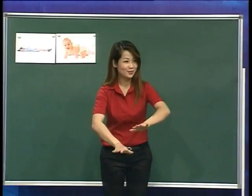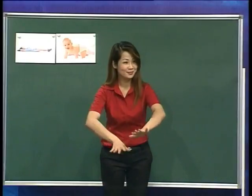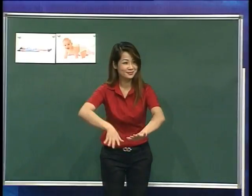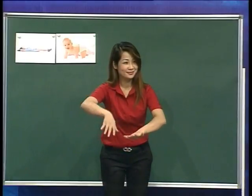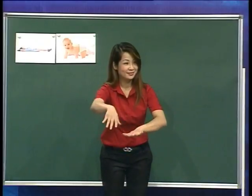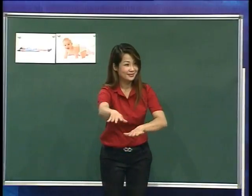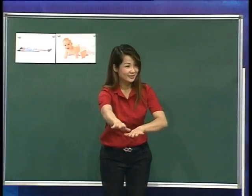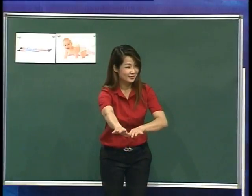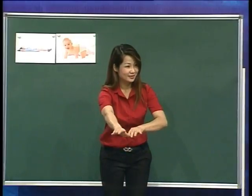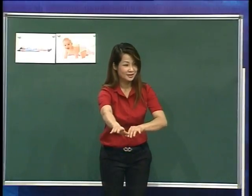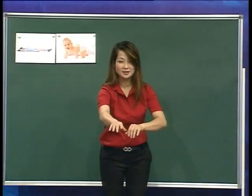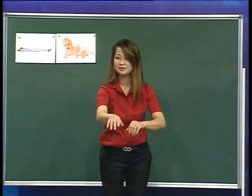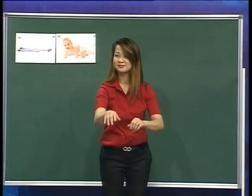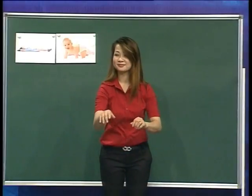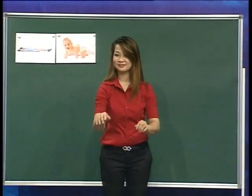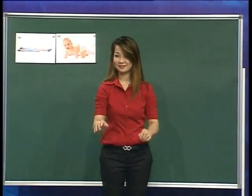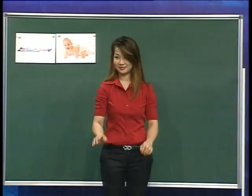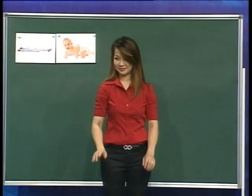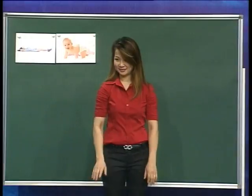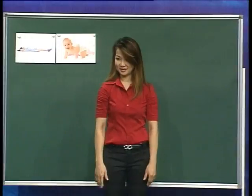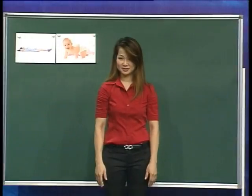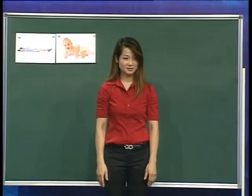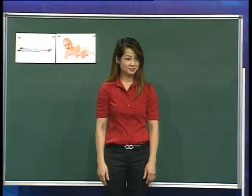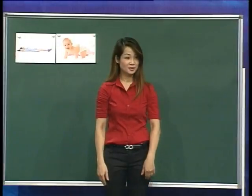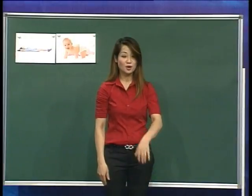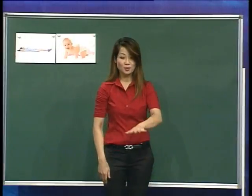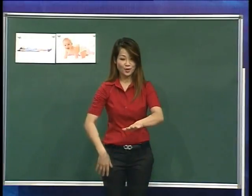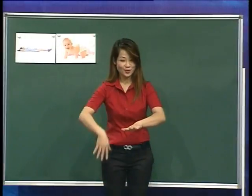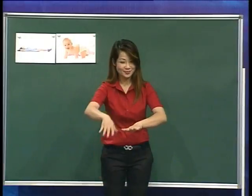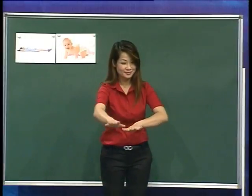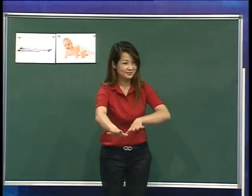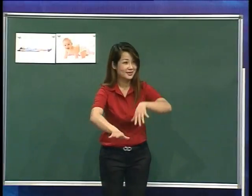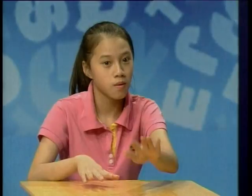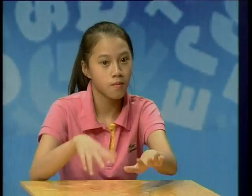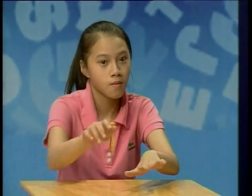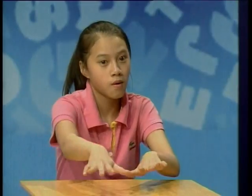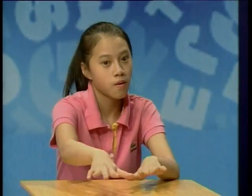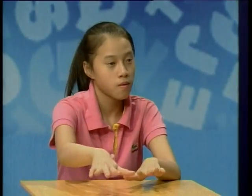Chúng ta hãy cùng học ký hiệu bò nhé Hai bàn tay rưỡi thẳng Lòng bàn tay hướng xuống dưới Di chuyển lần lượt hai tay lên phía trước